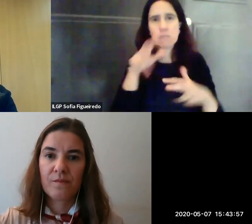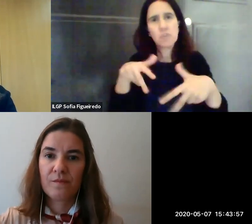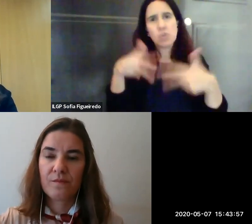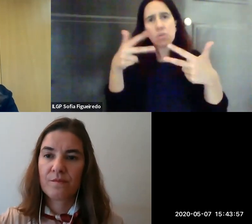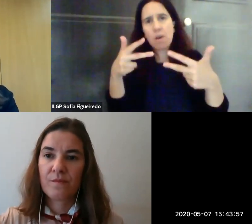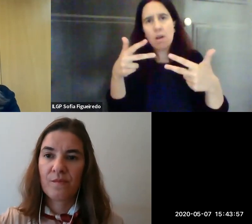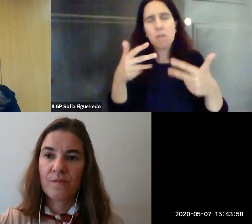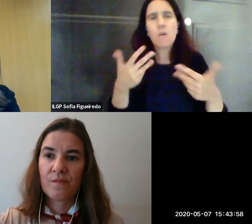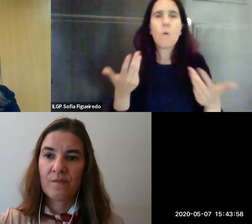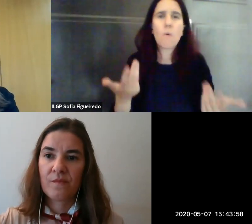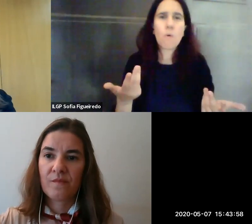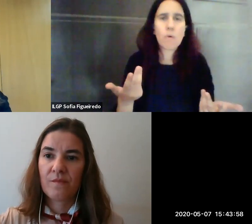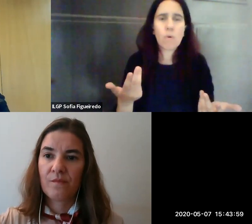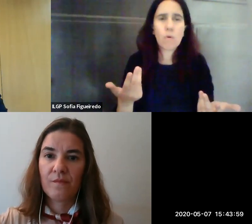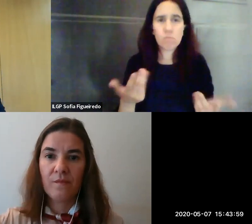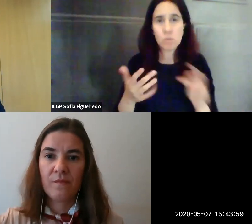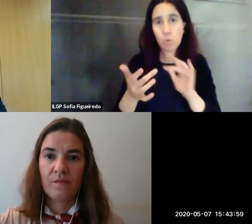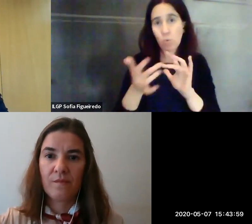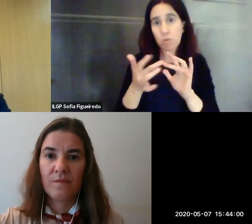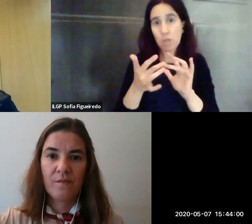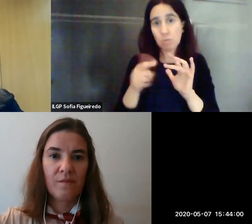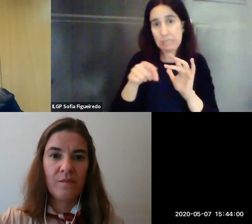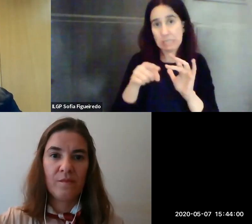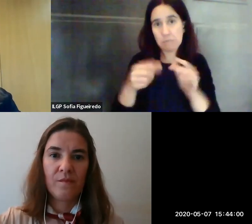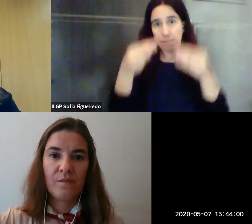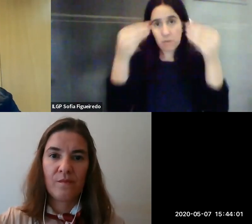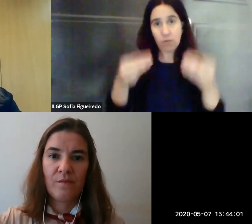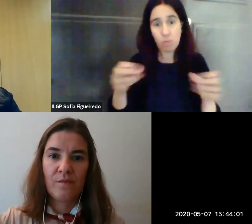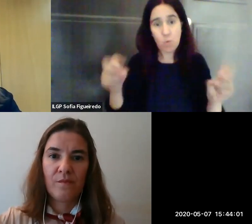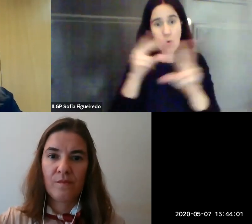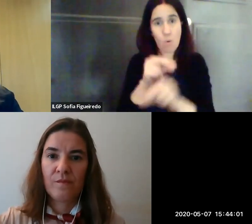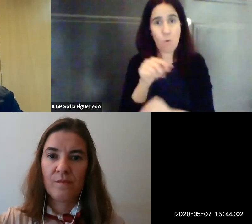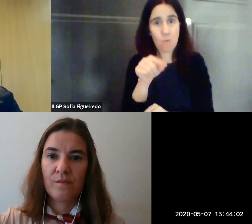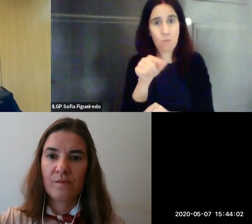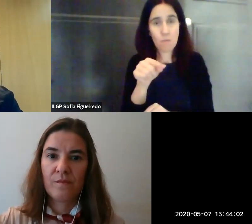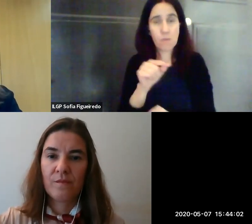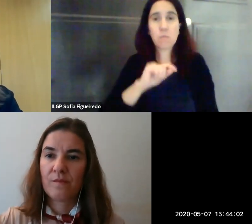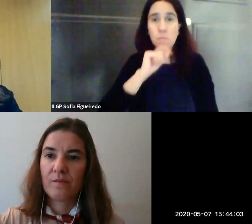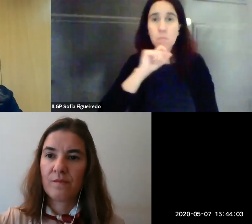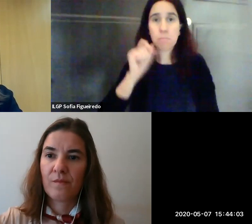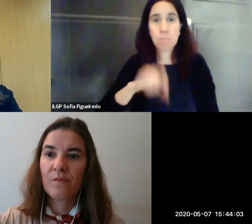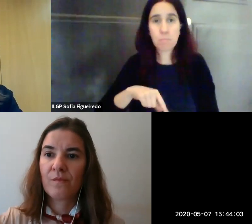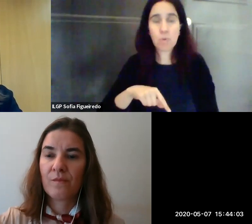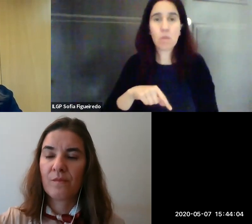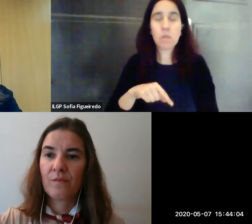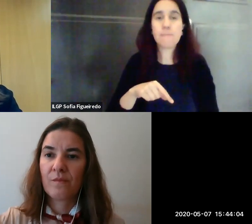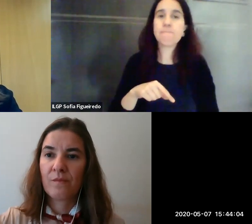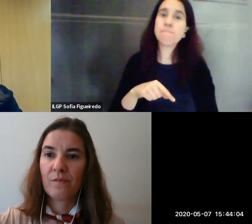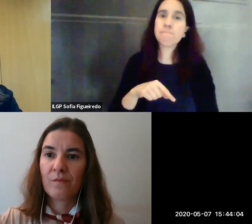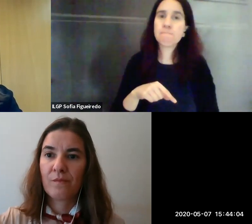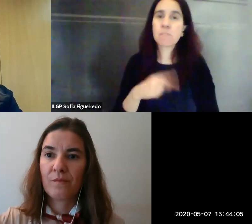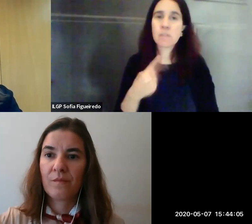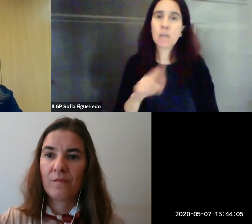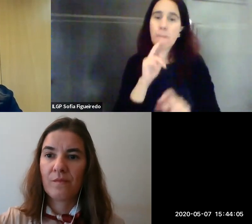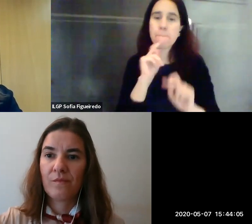ou um contacto por estas novas plataformas, pode também ter aqui algum